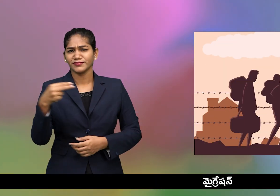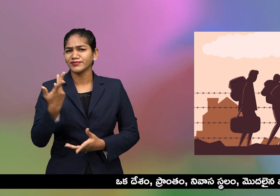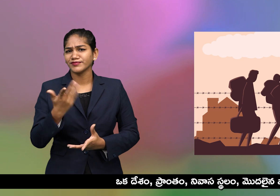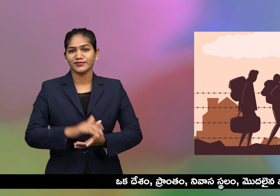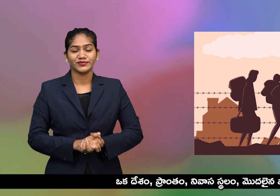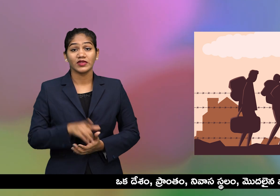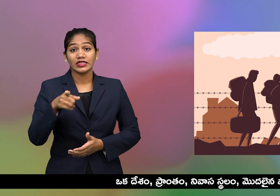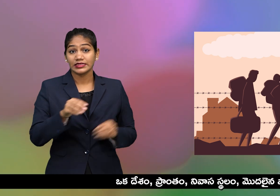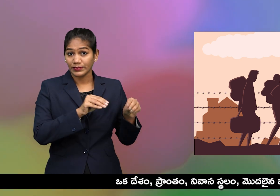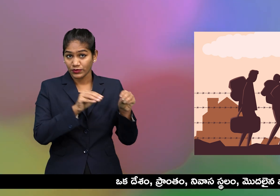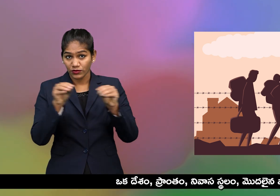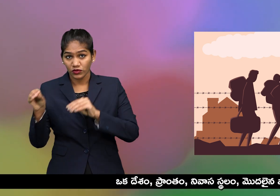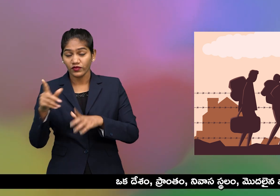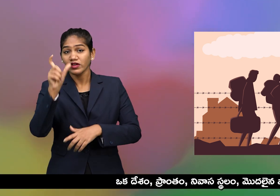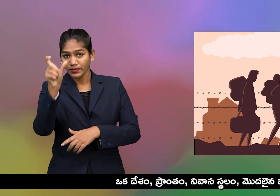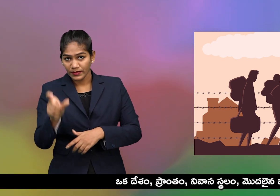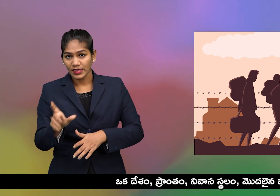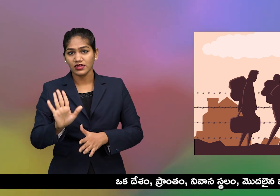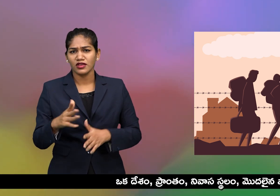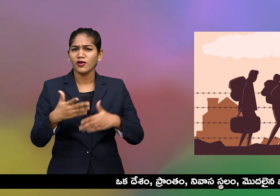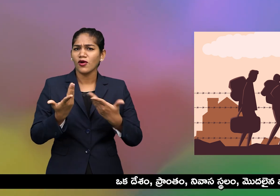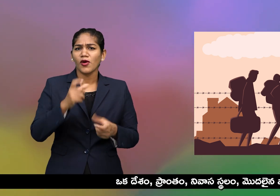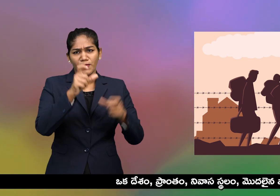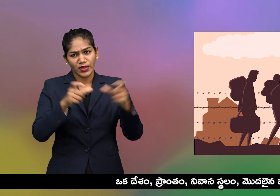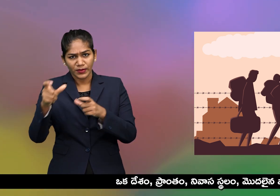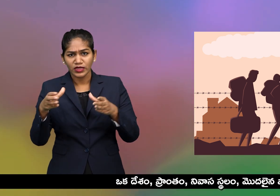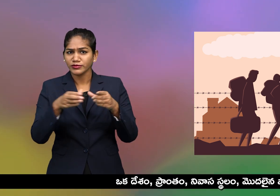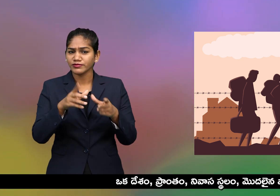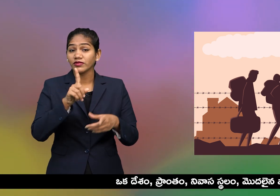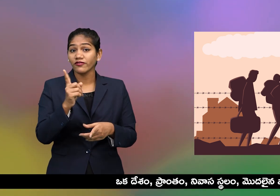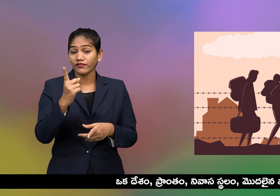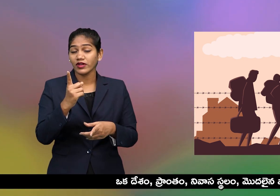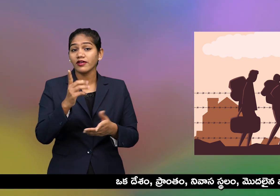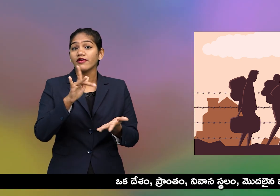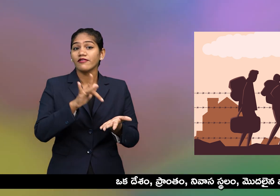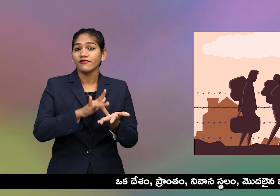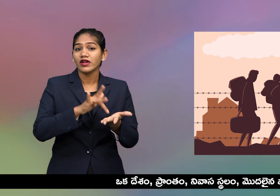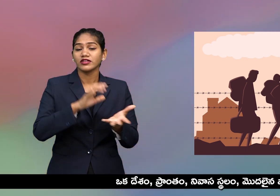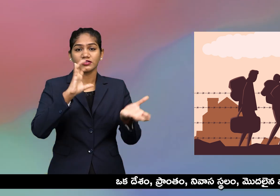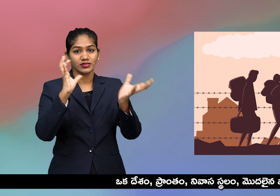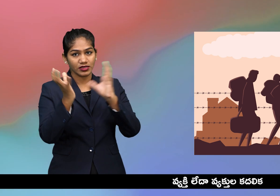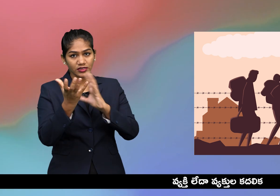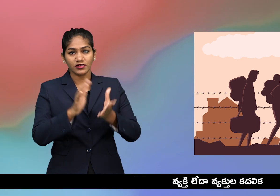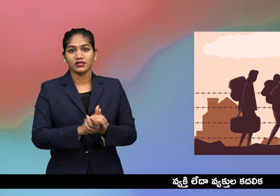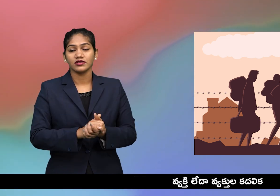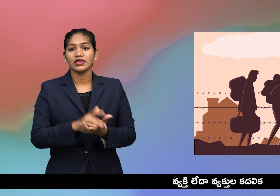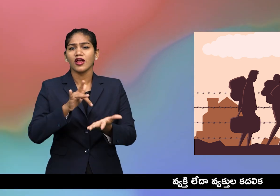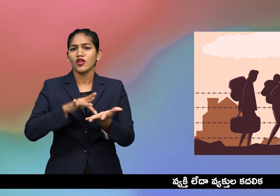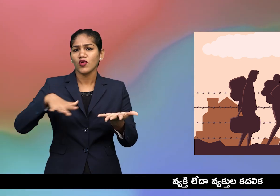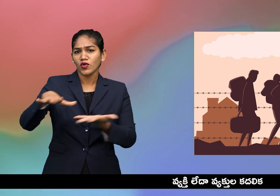ఒక దేశం, ప్రాంతం, నివాస స్థలం మొదలైన వాటి నుండి ఒక వ్యక్తి లేదా